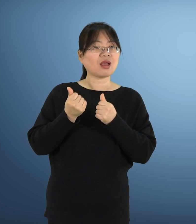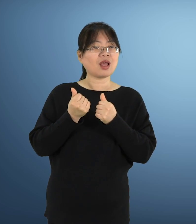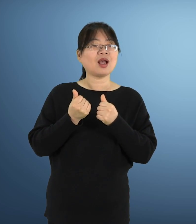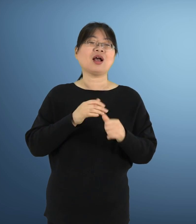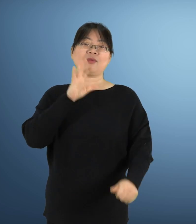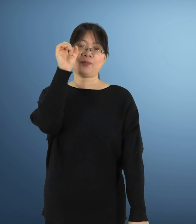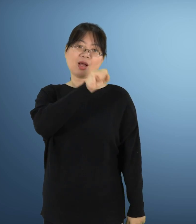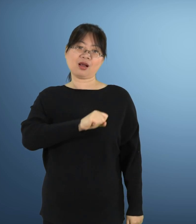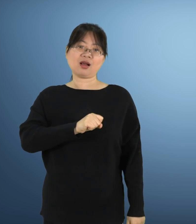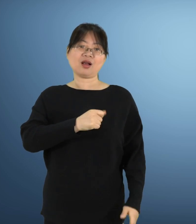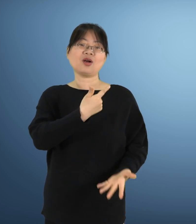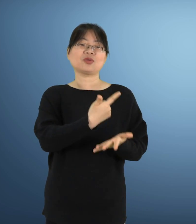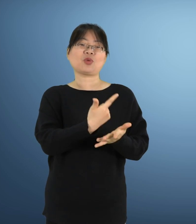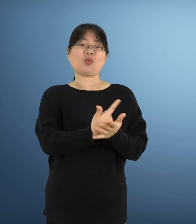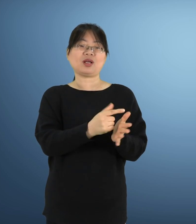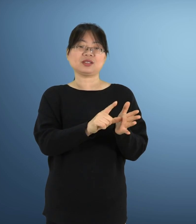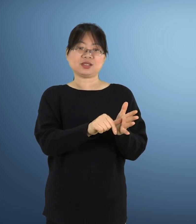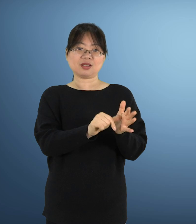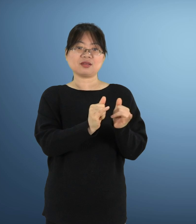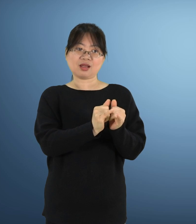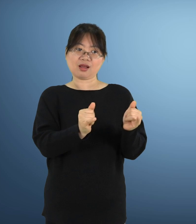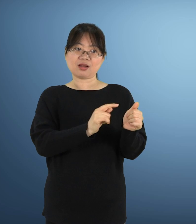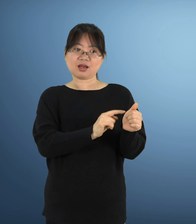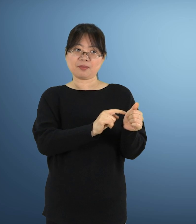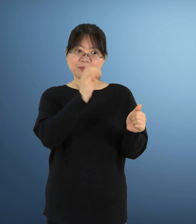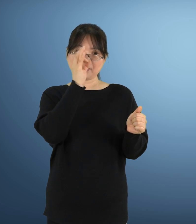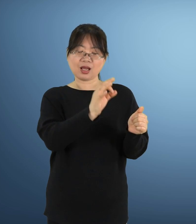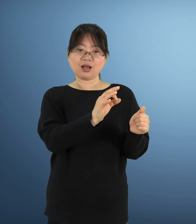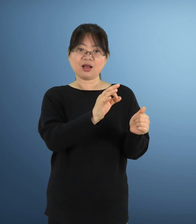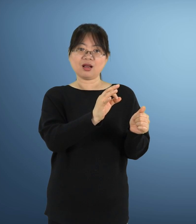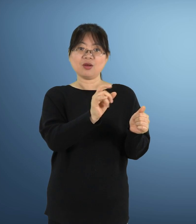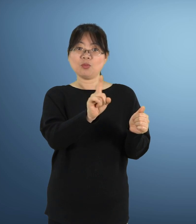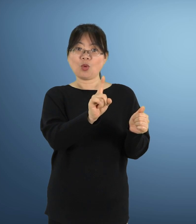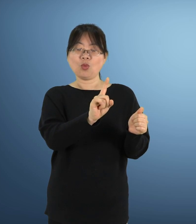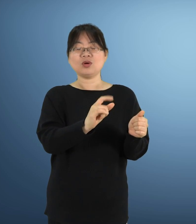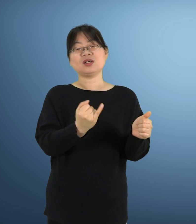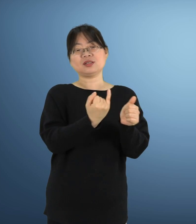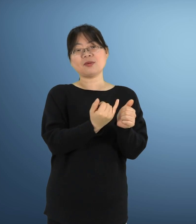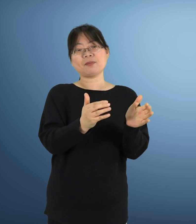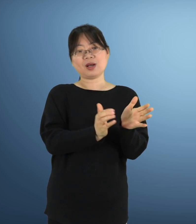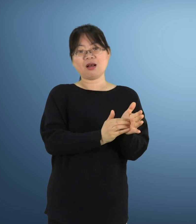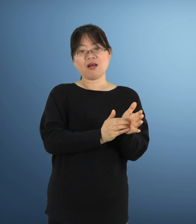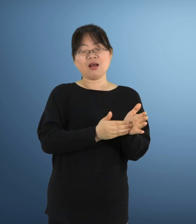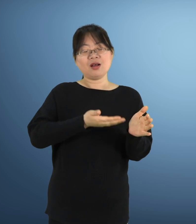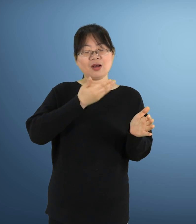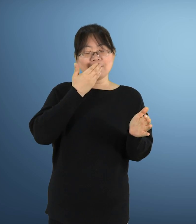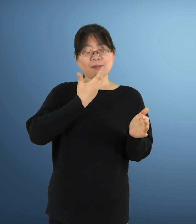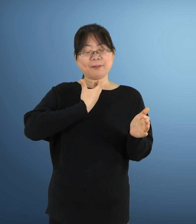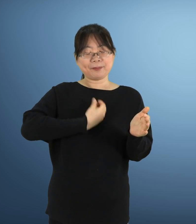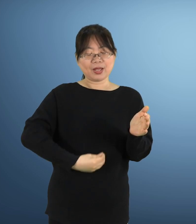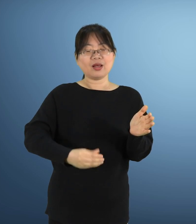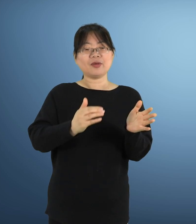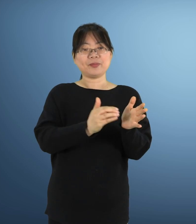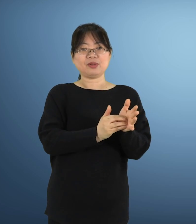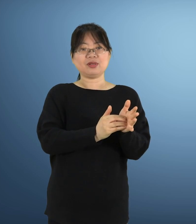사람들이 뭐라고 지적을 받았죠? 시집가고 장가가고 먹고 마셨다